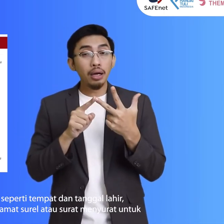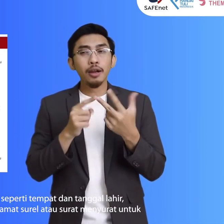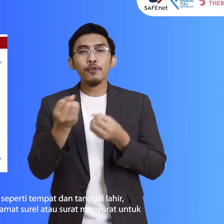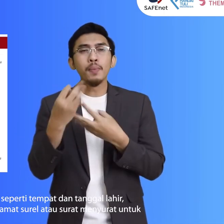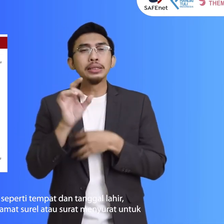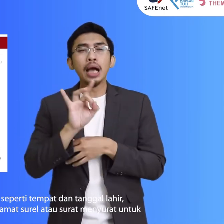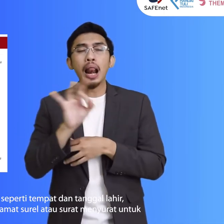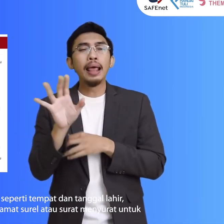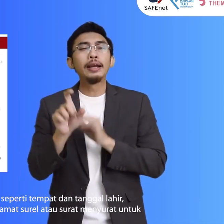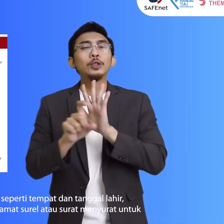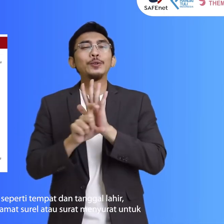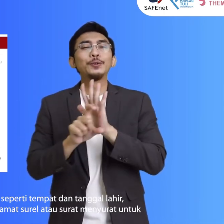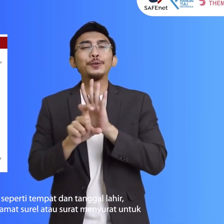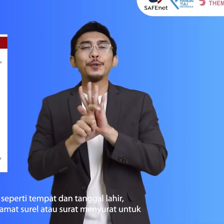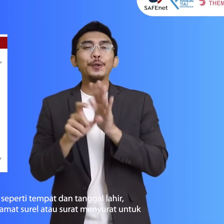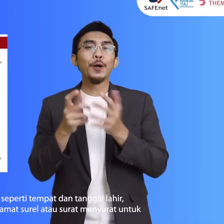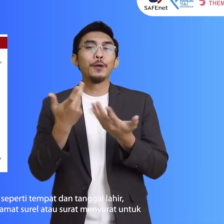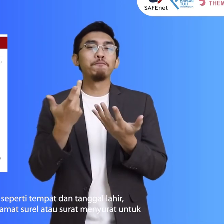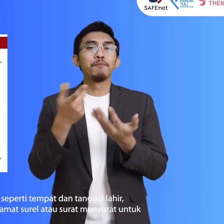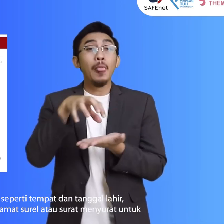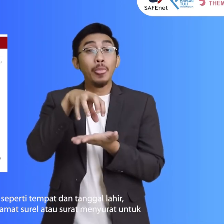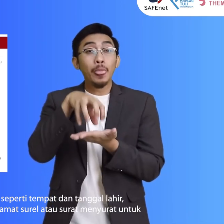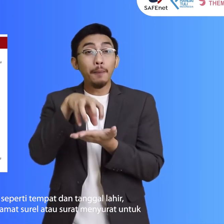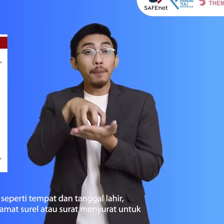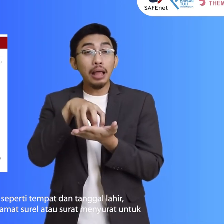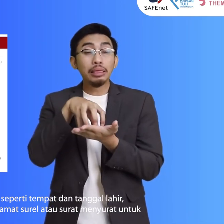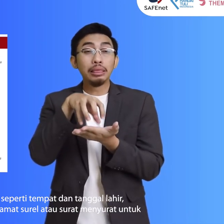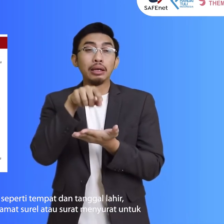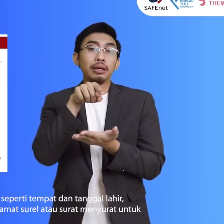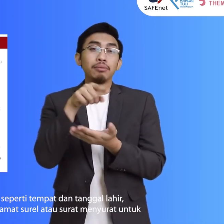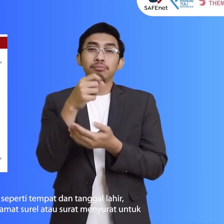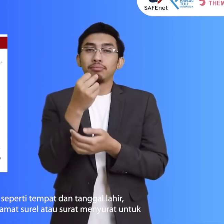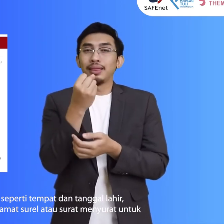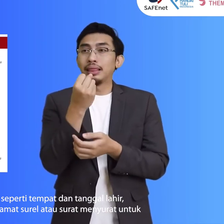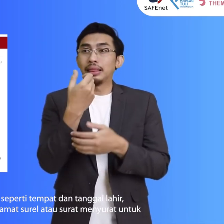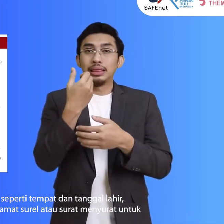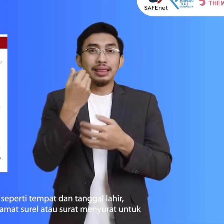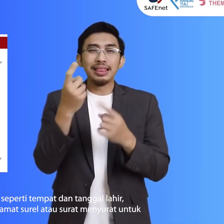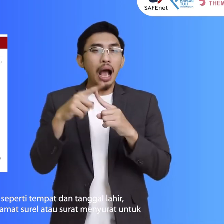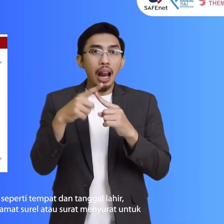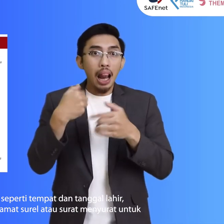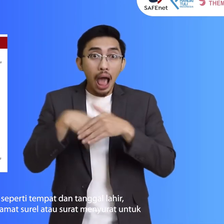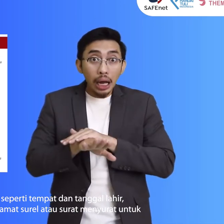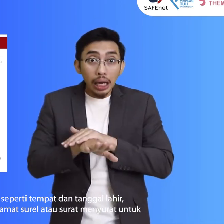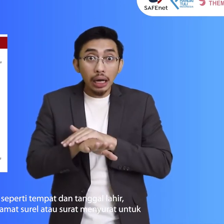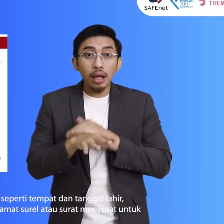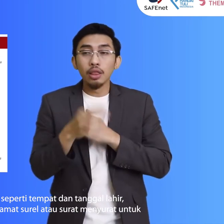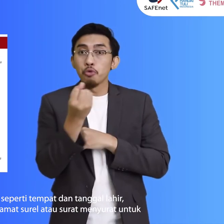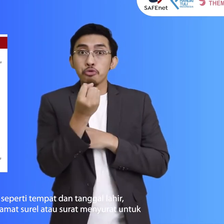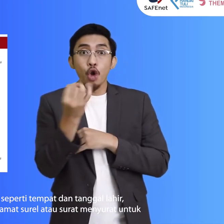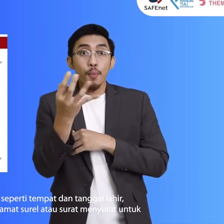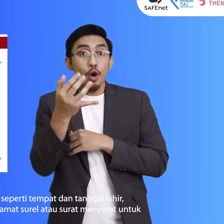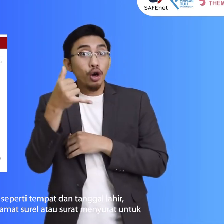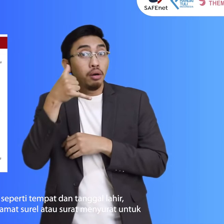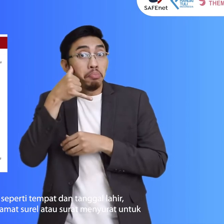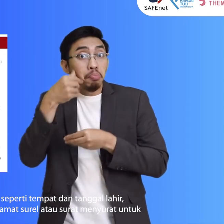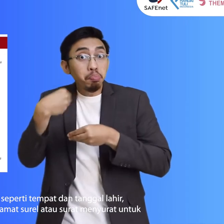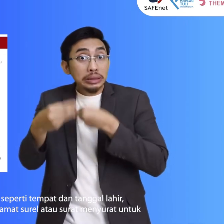28 informasi lainnya seperti tempat tanggal lahir nomor telepon bisnis alamat surel